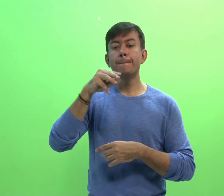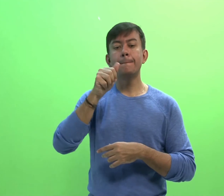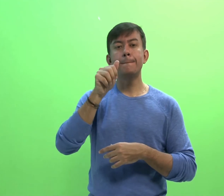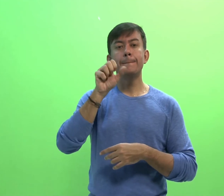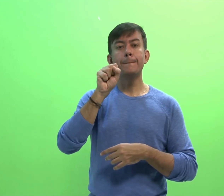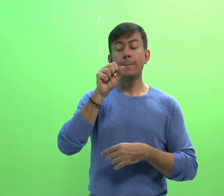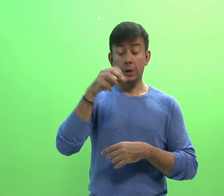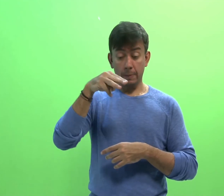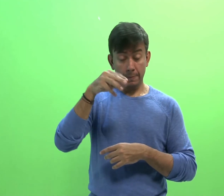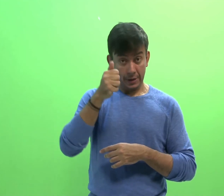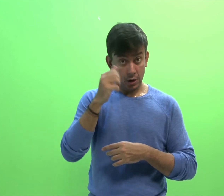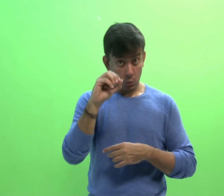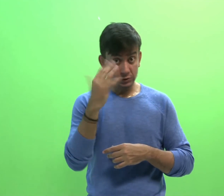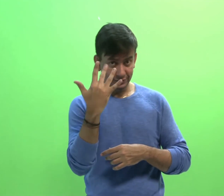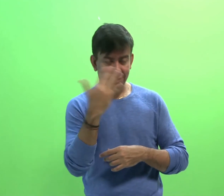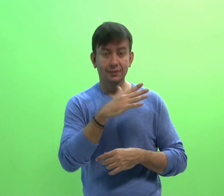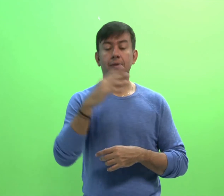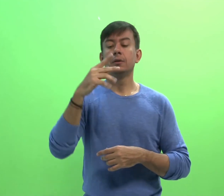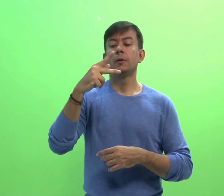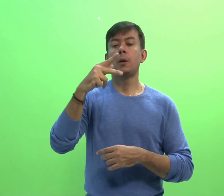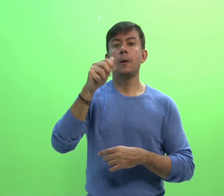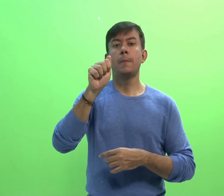e a mão passiva,